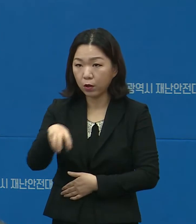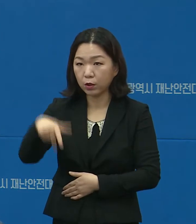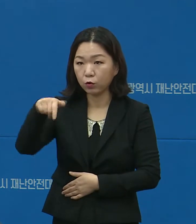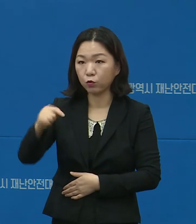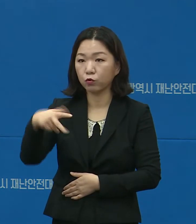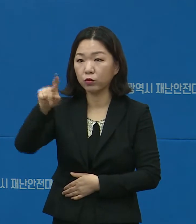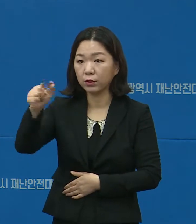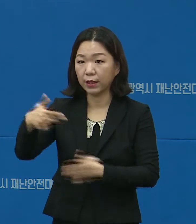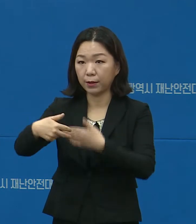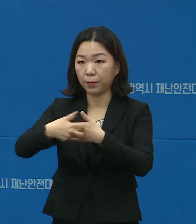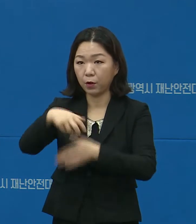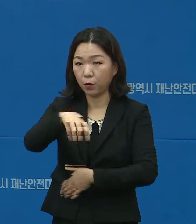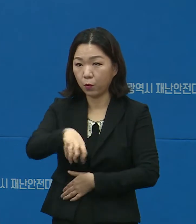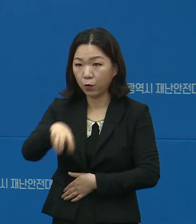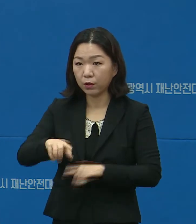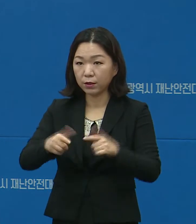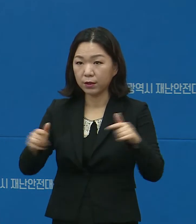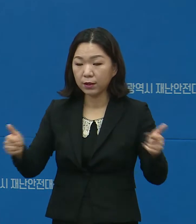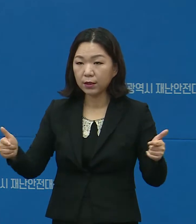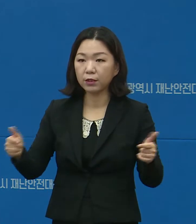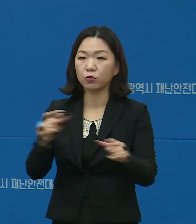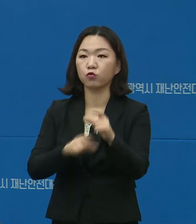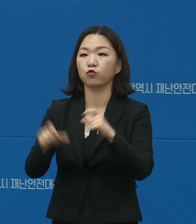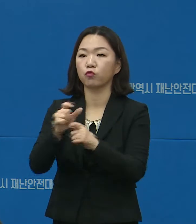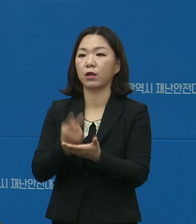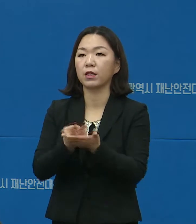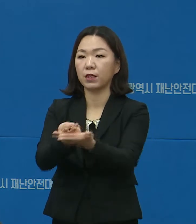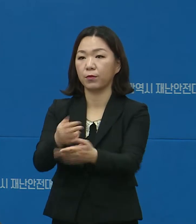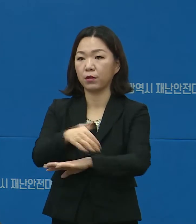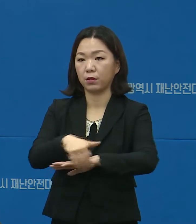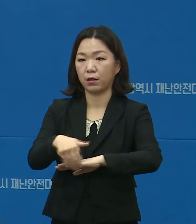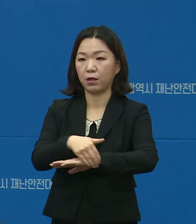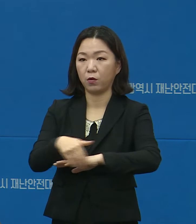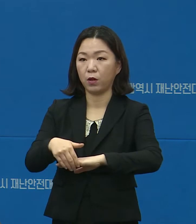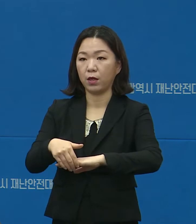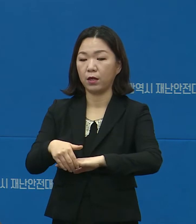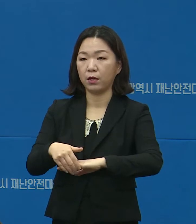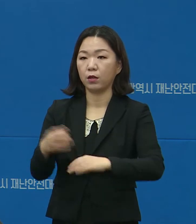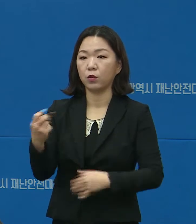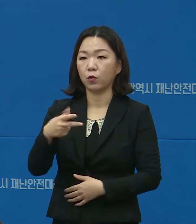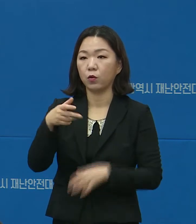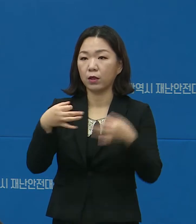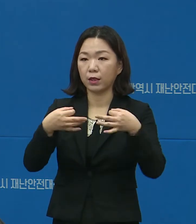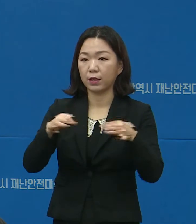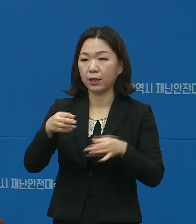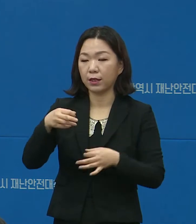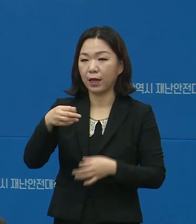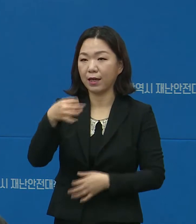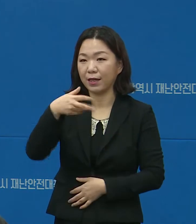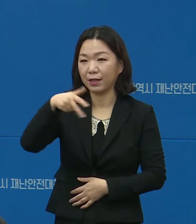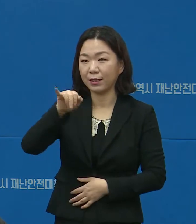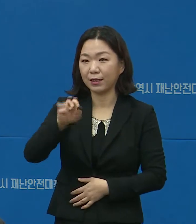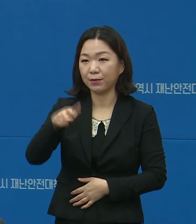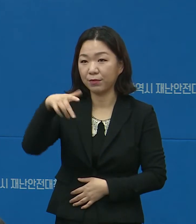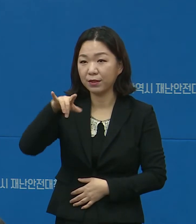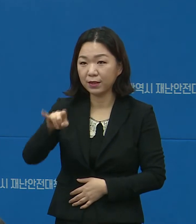15개 병원에 추가 입원할 예정입니다. 또한 김제 삼성생명